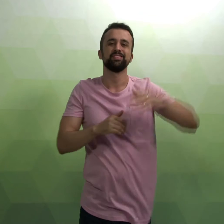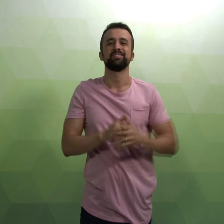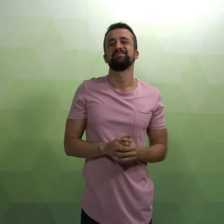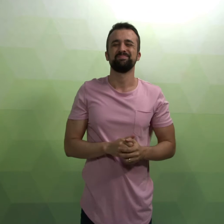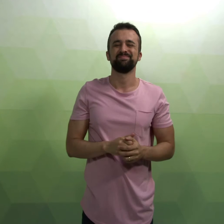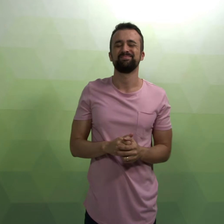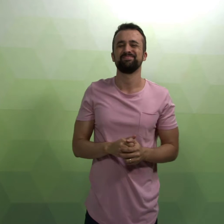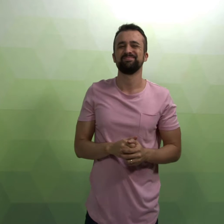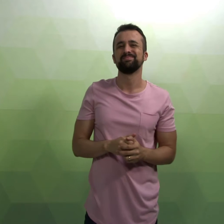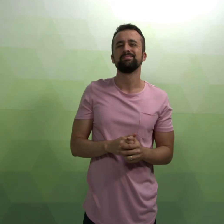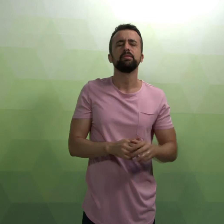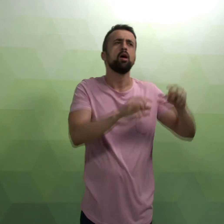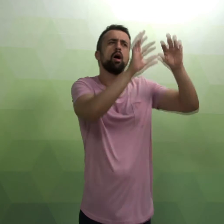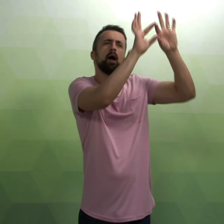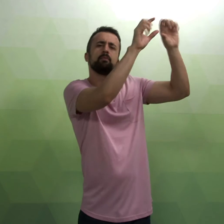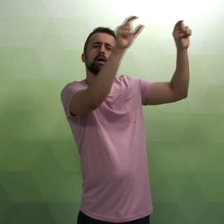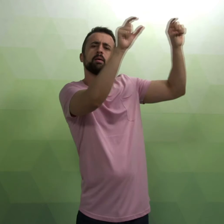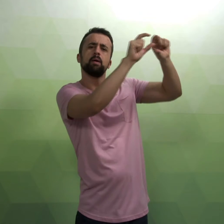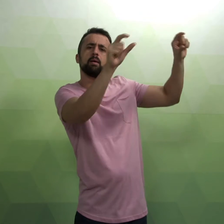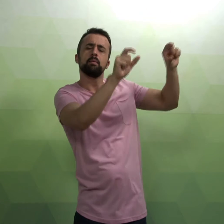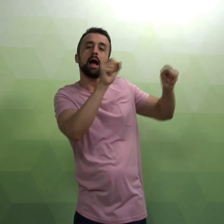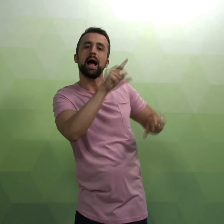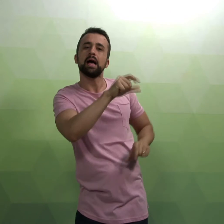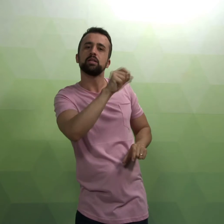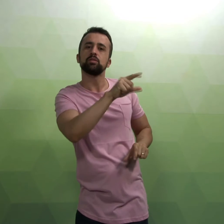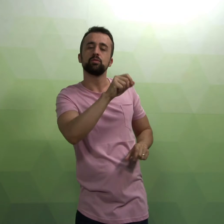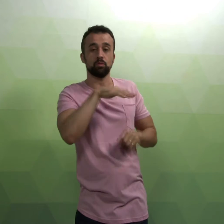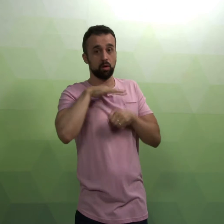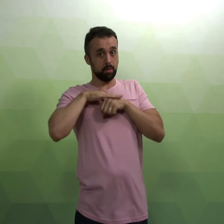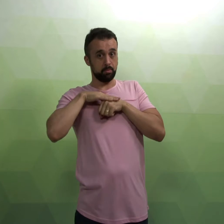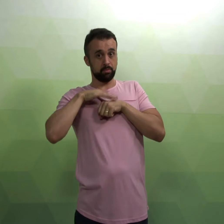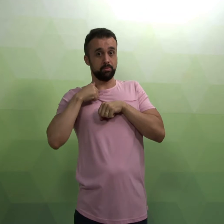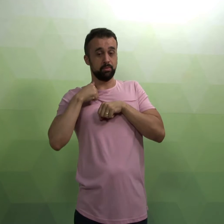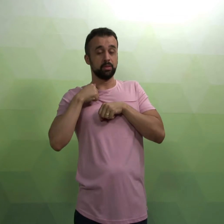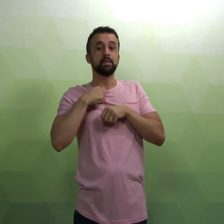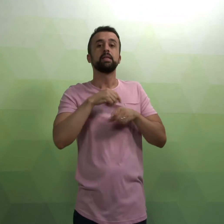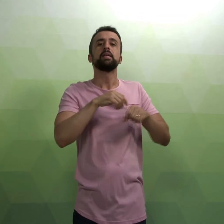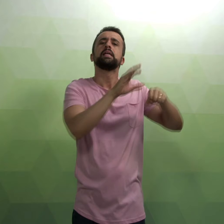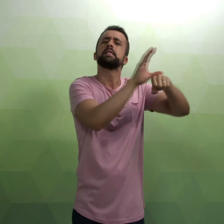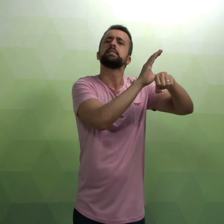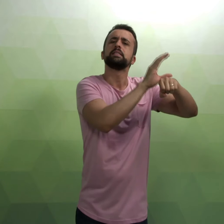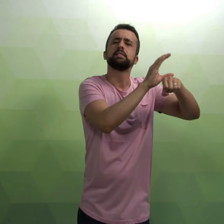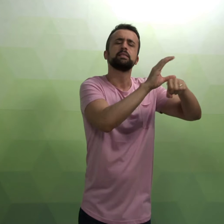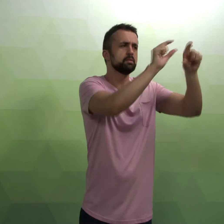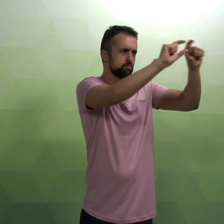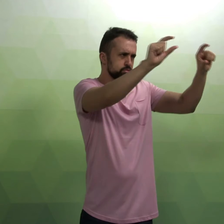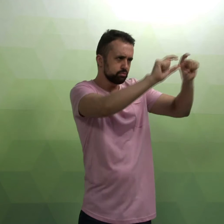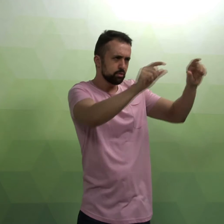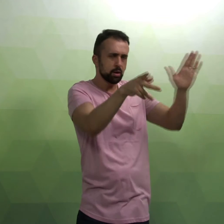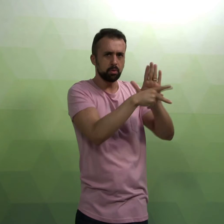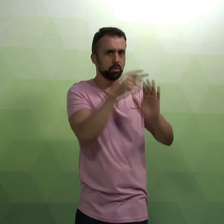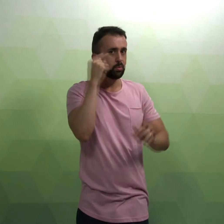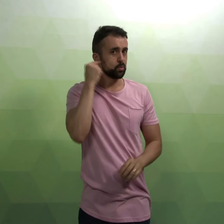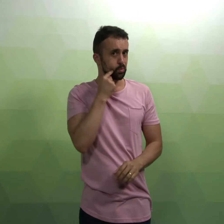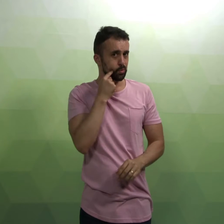As partes em azul são minhas e em cinza são escritas pelo